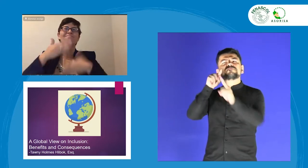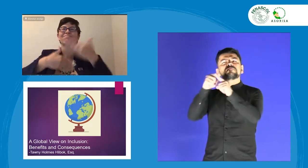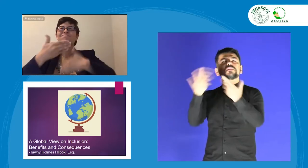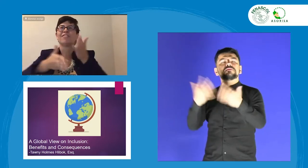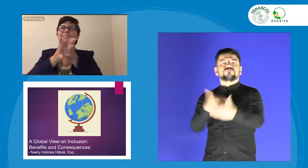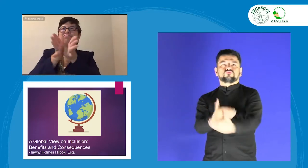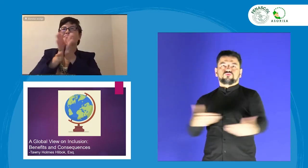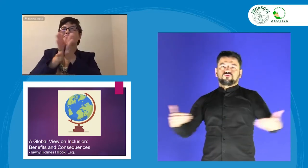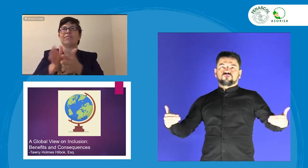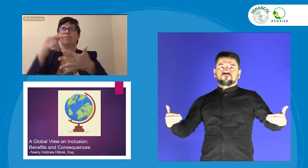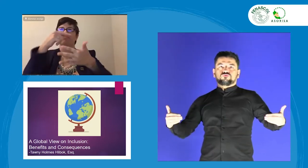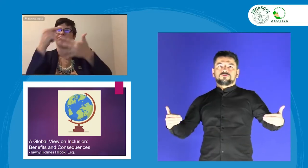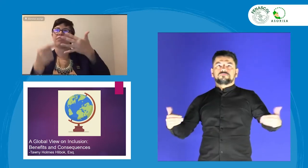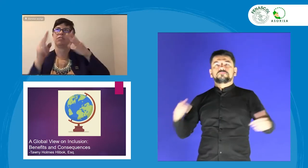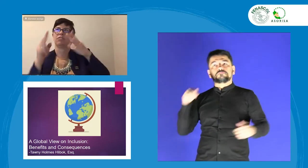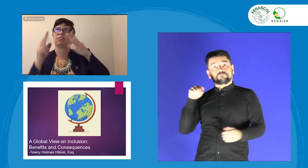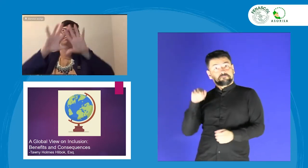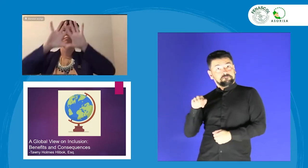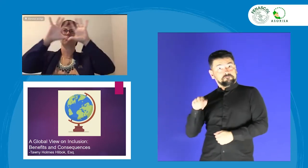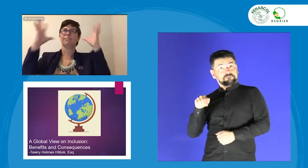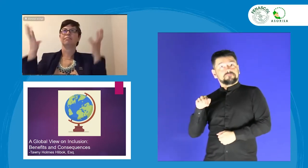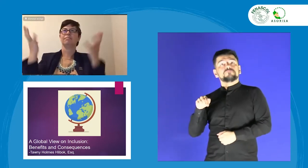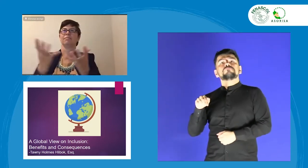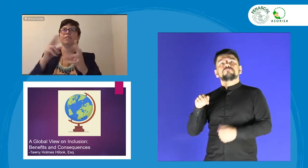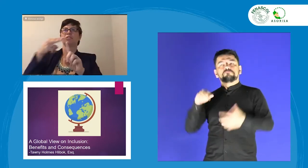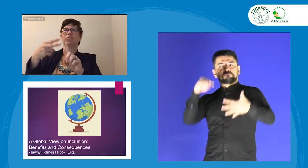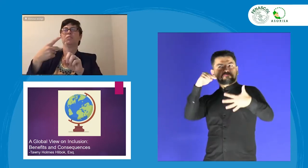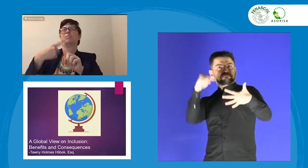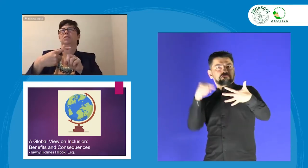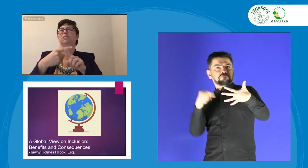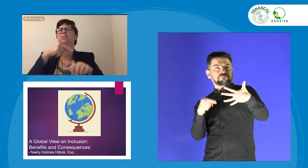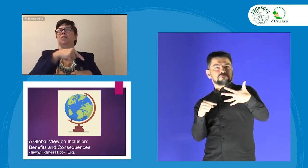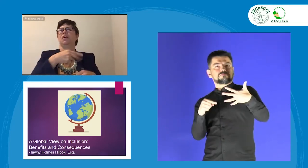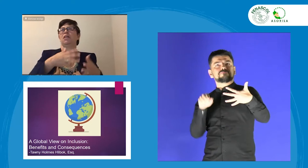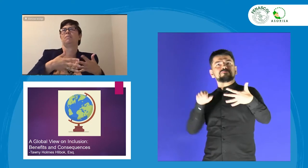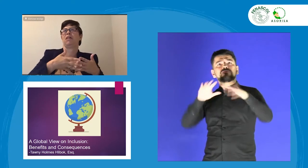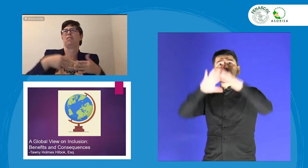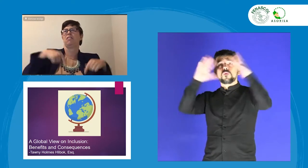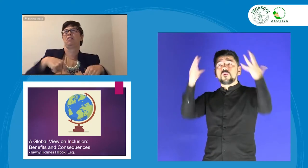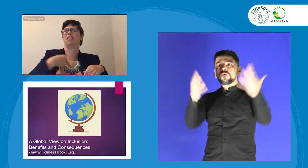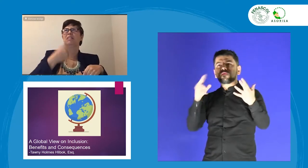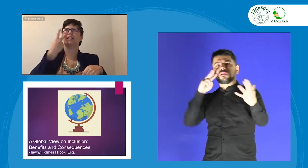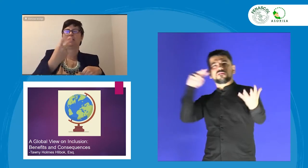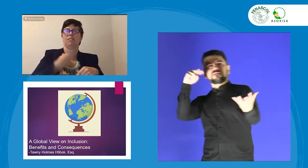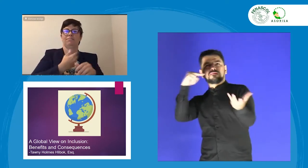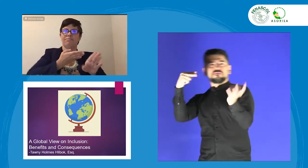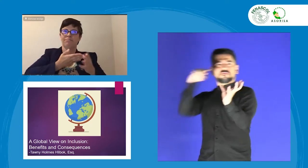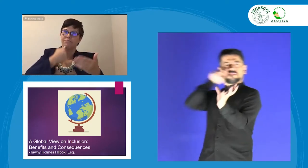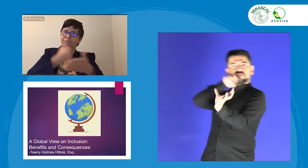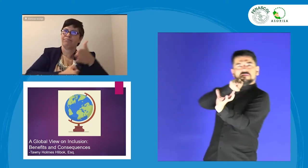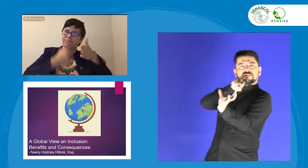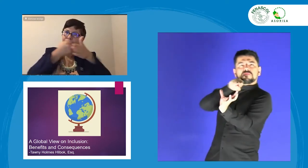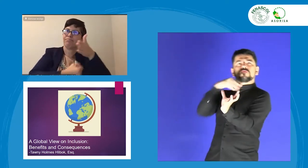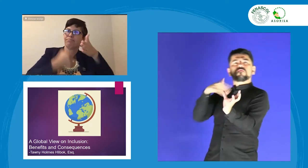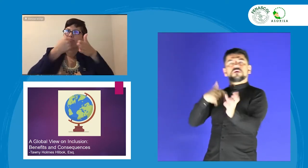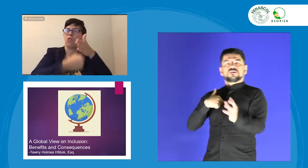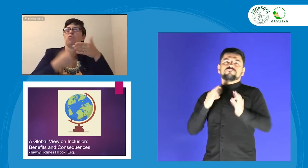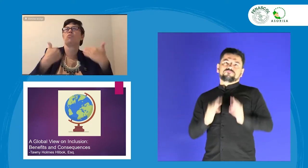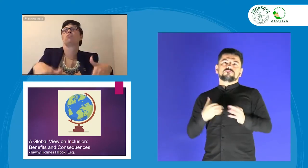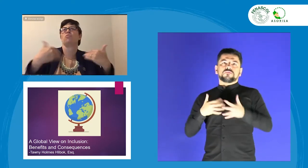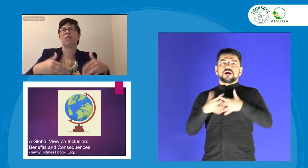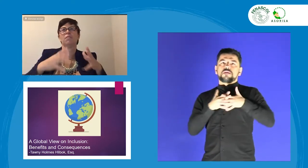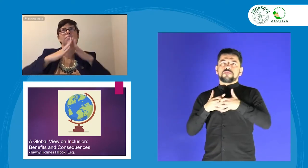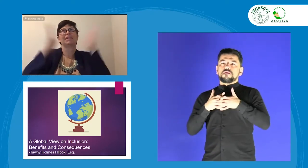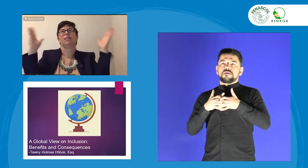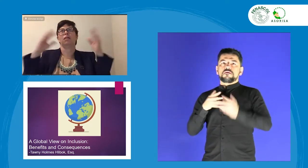personas sordas, ¿no? Voy a aprovechar este momento para hablar acerca de esa historia de la inclusión, lo que vemos acá en los Estados Unidos, y